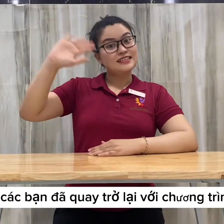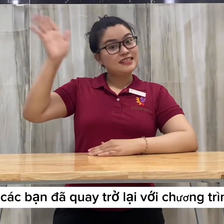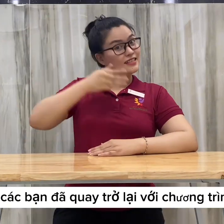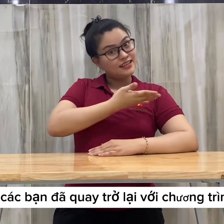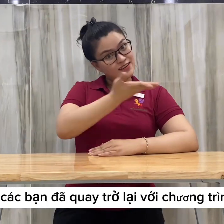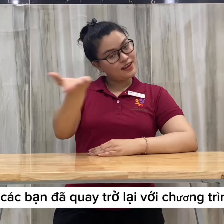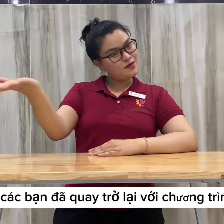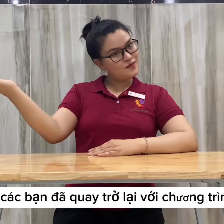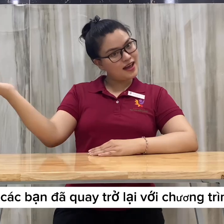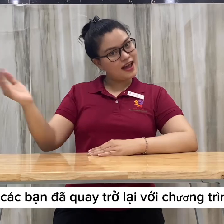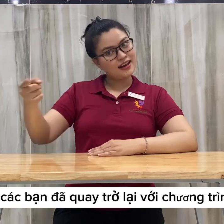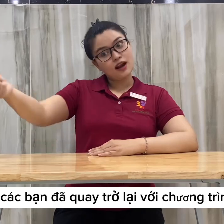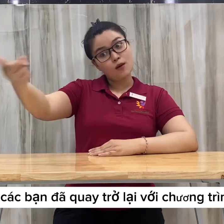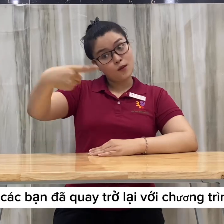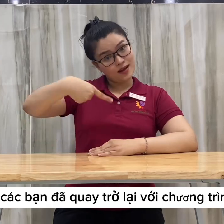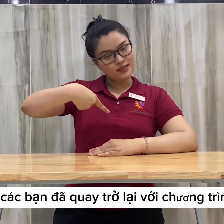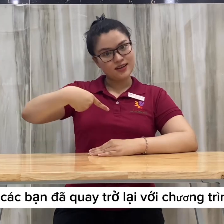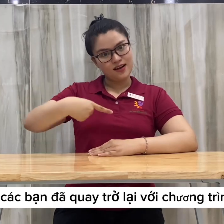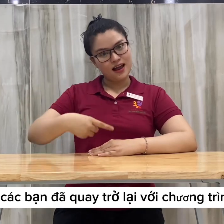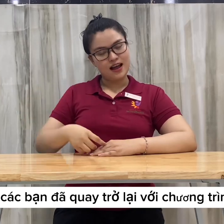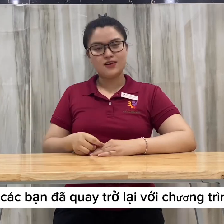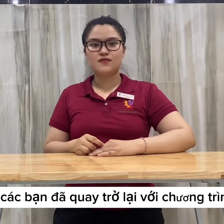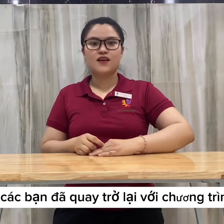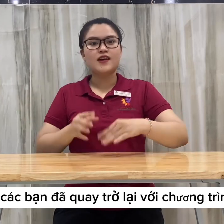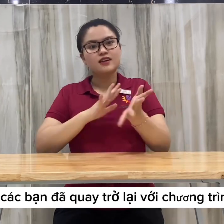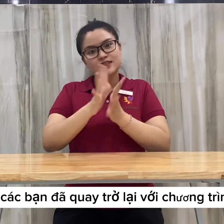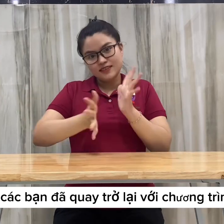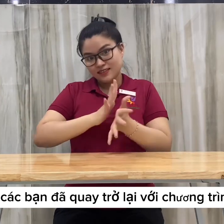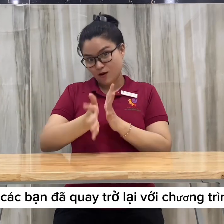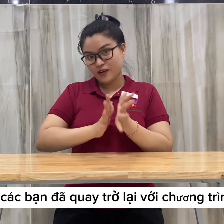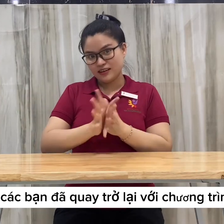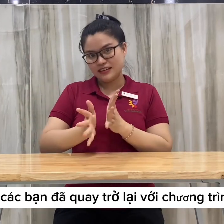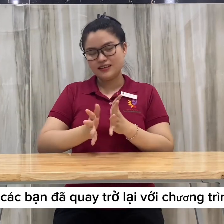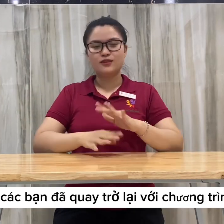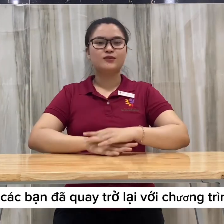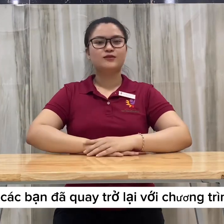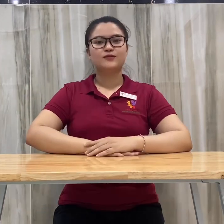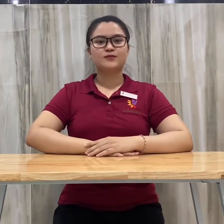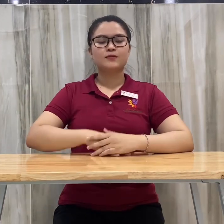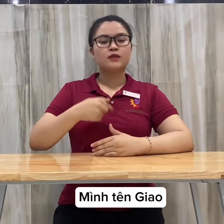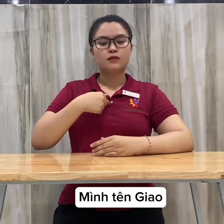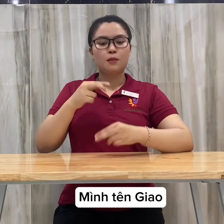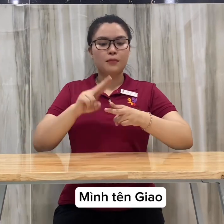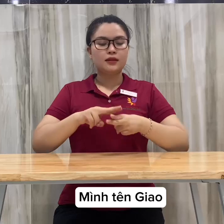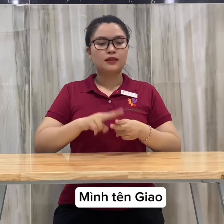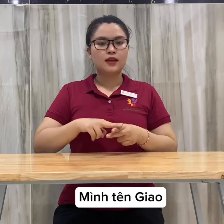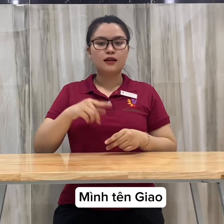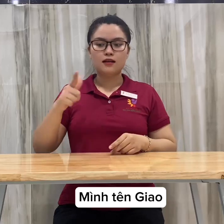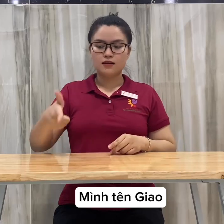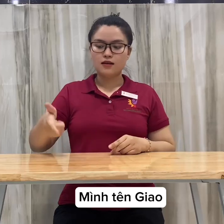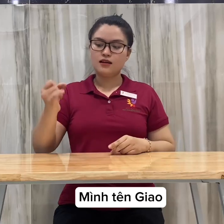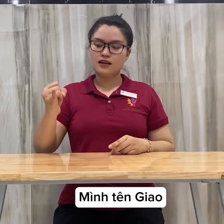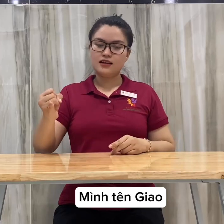Xin chào các bạn đã quay trở lại với chương trình Ngôn ngữ ký hiệu. Mình tên là Giao,